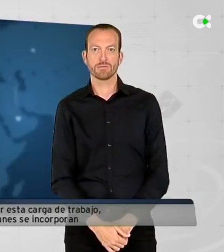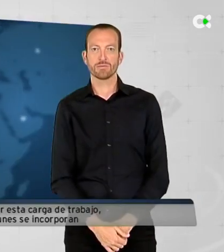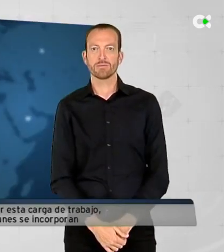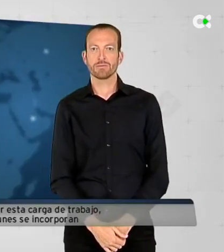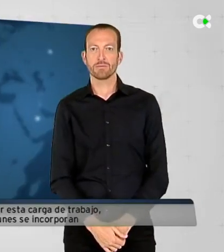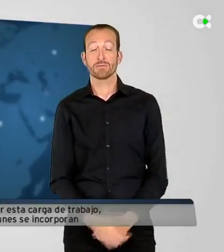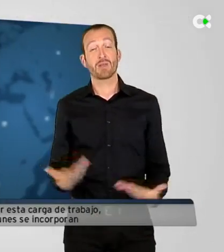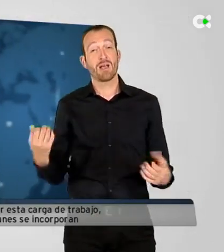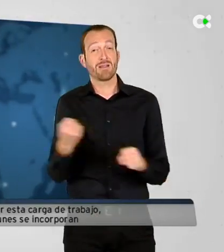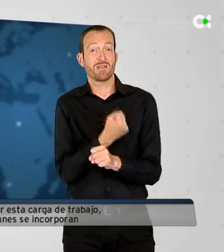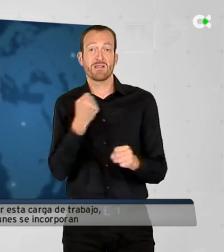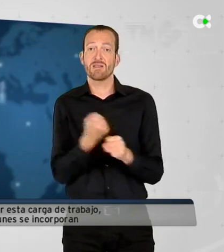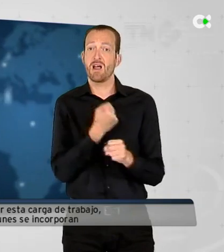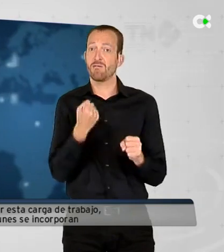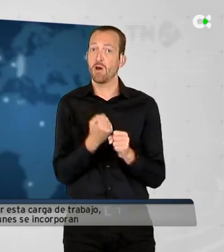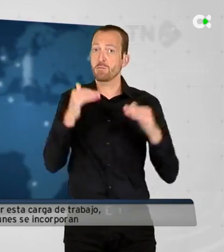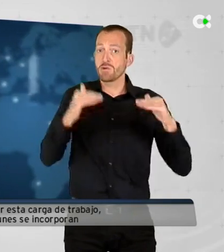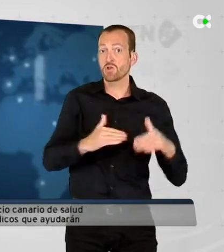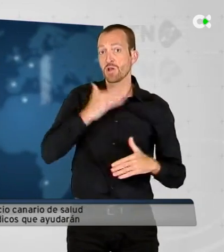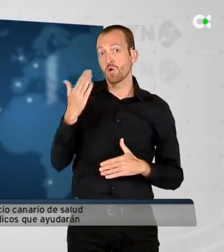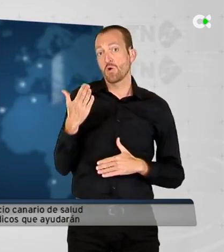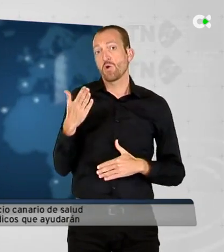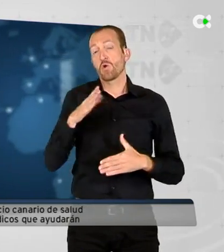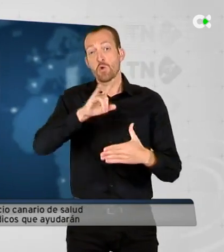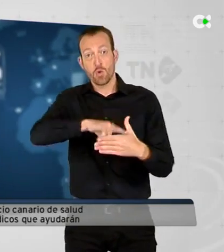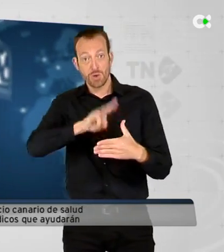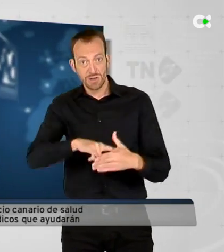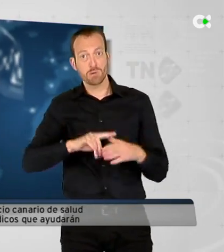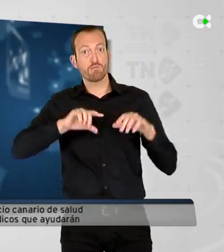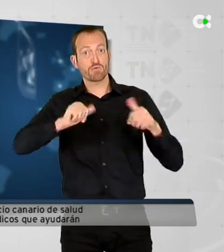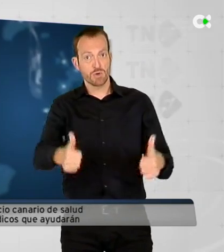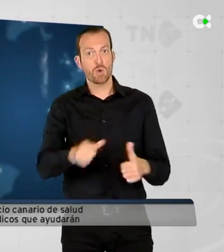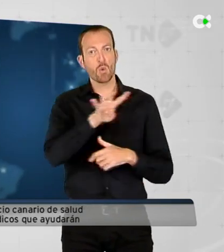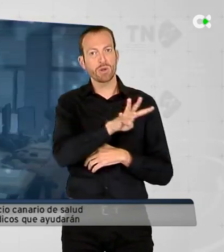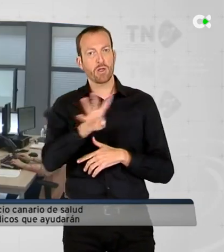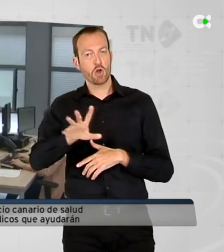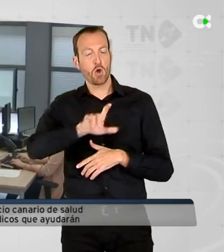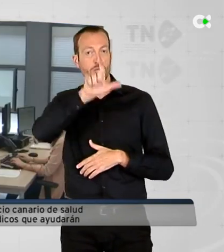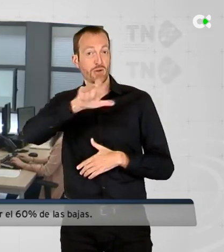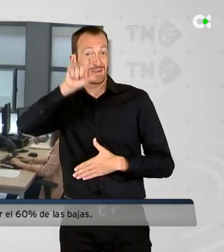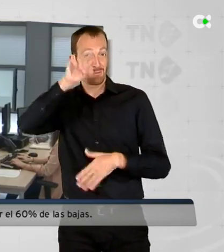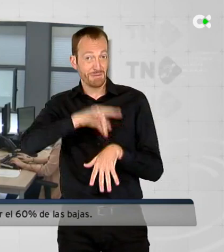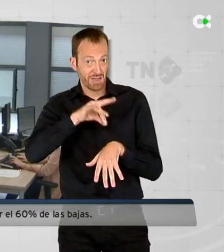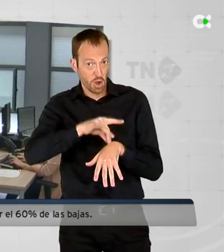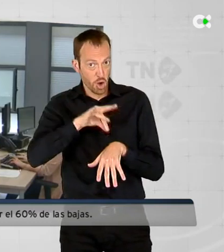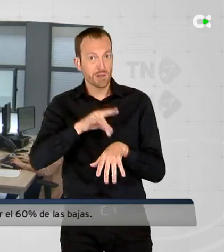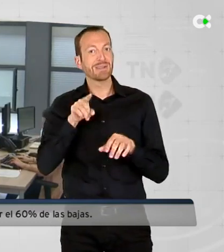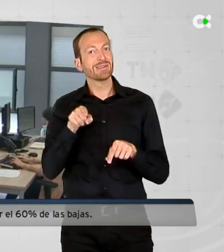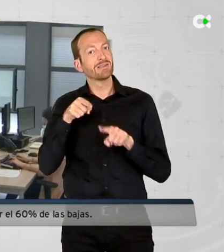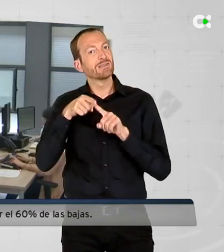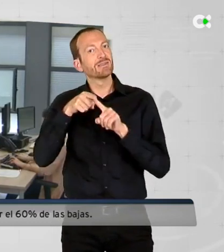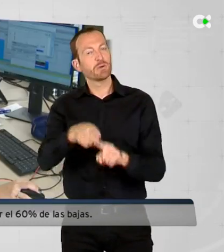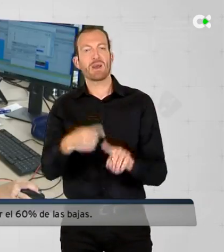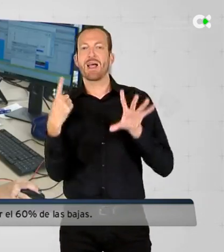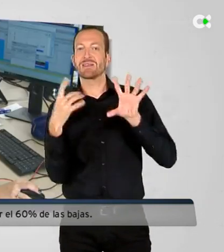y para aligerar esa carga de trabajo este lunes se incorporan al servicio canario de salud 45 médicos que van a ayudar a tramitar el 60